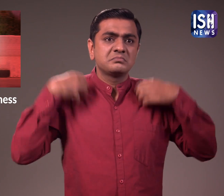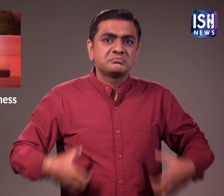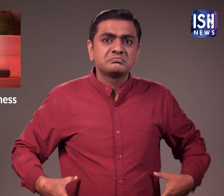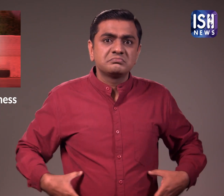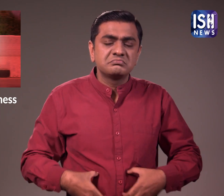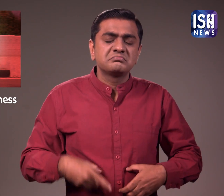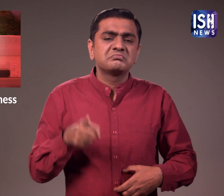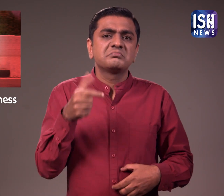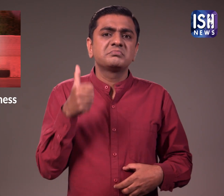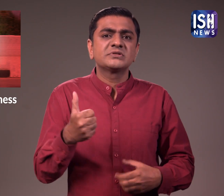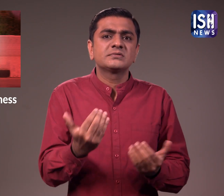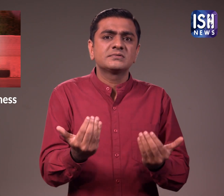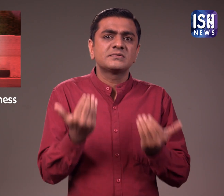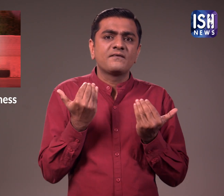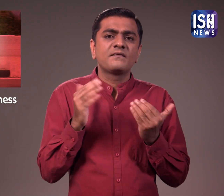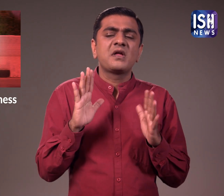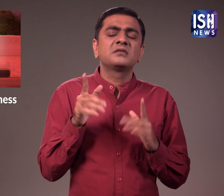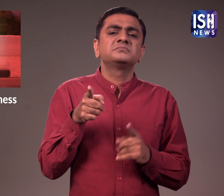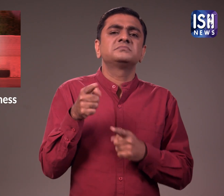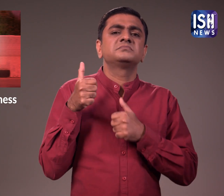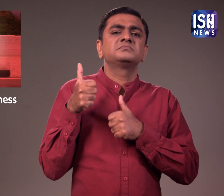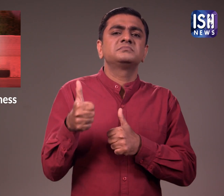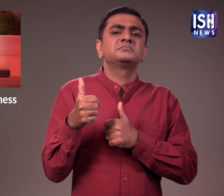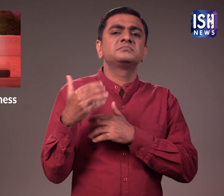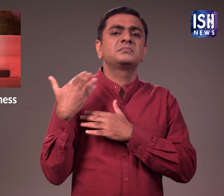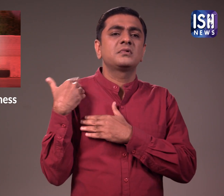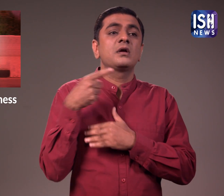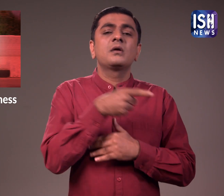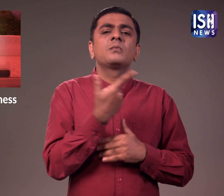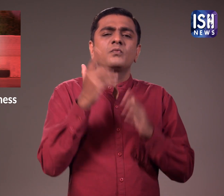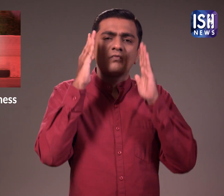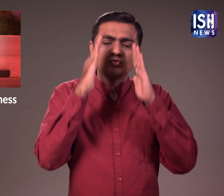यह फाउंडेशन शरक शुरक्षा और सुधार के लिए काम कर रही है